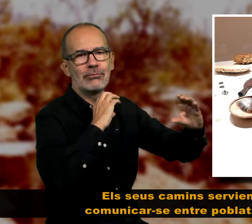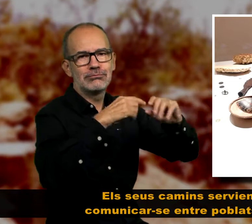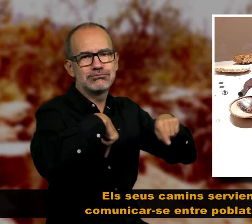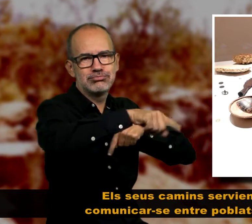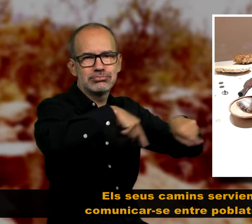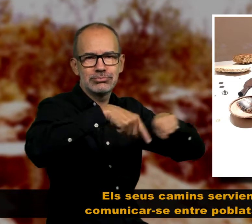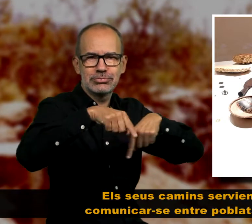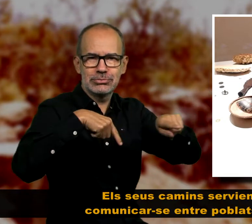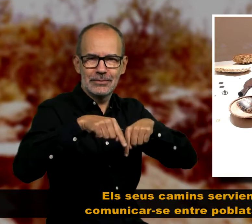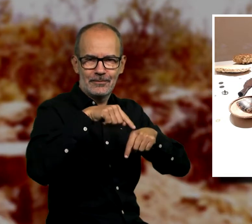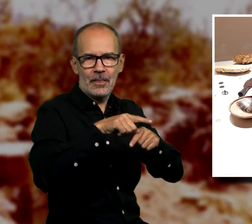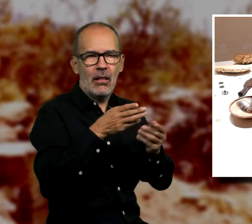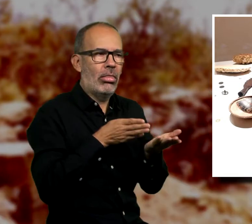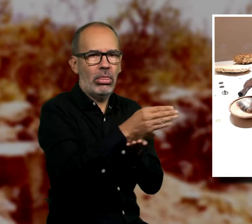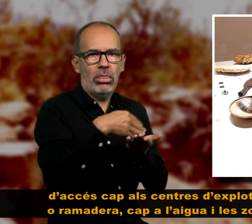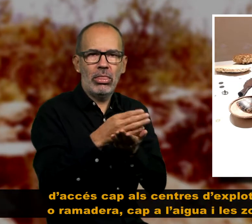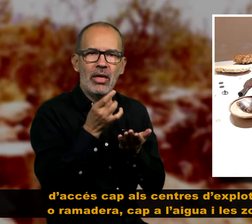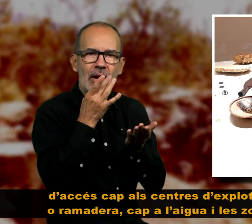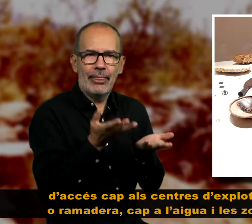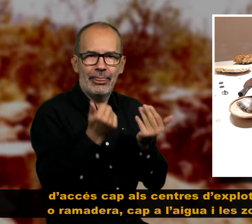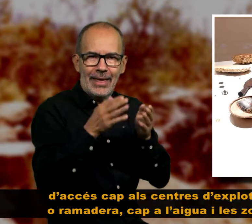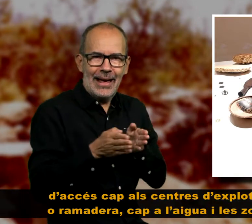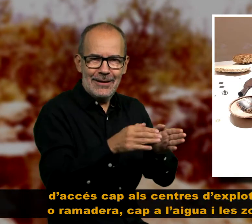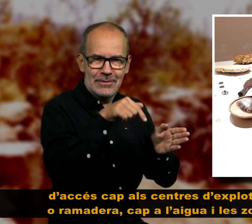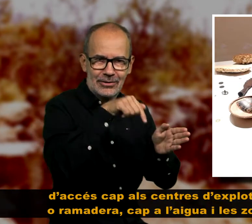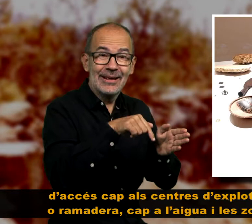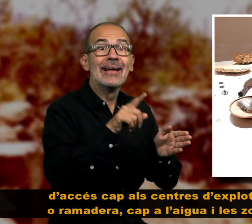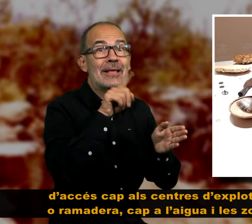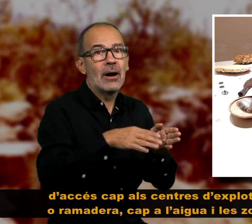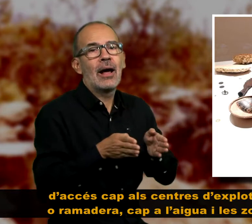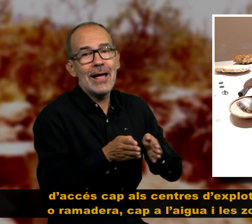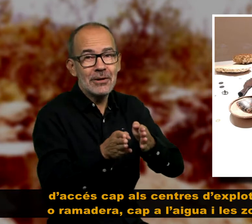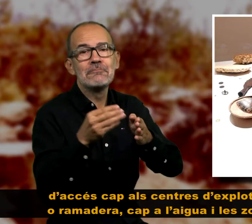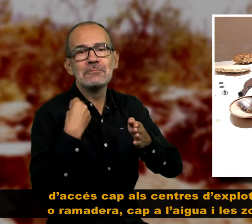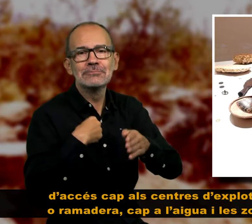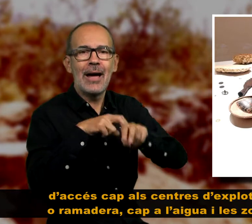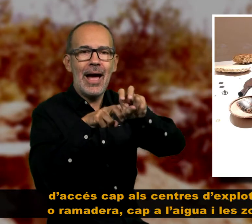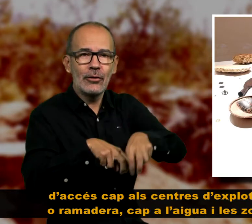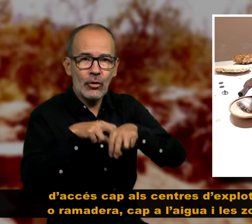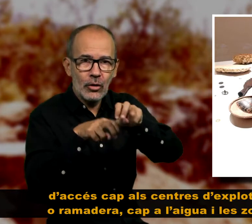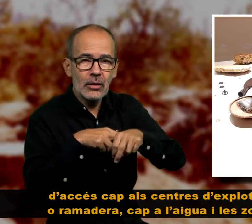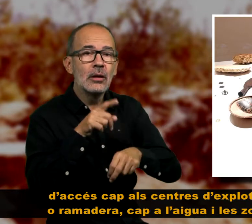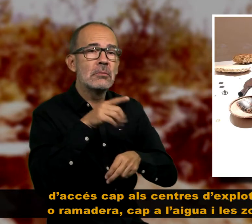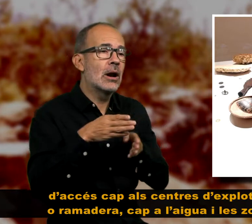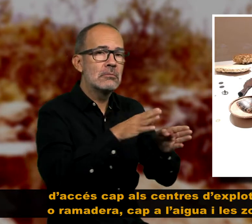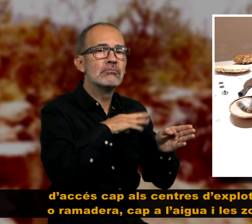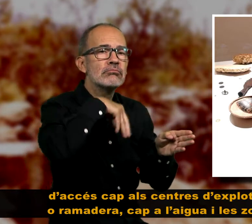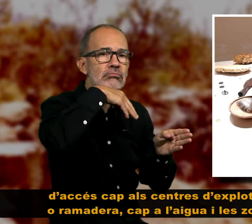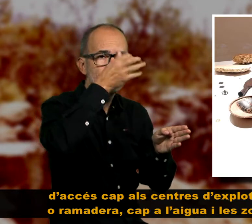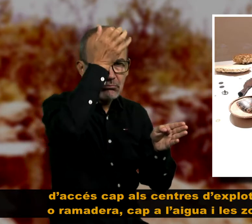Els seus camins servien per comunicar-se entre poblats veïns, d'accés cap als centres d'explotació agrícola o ramadera, cap a l'aigua